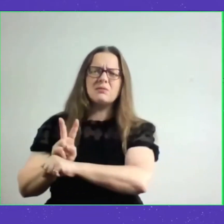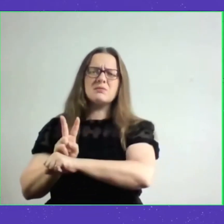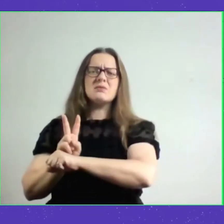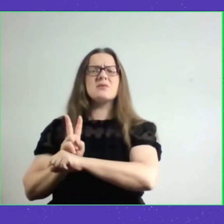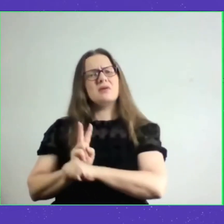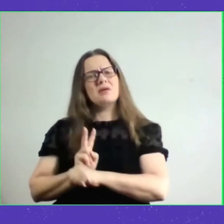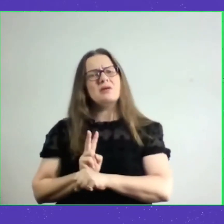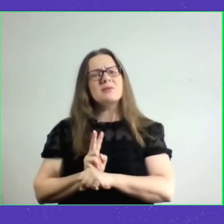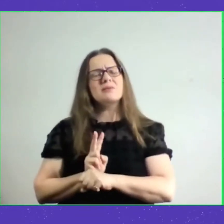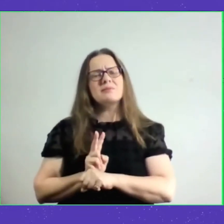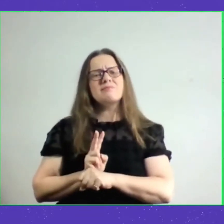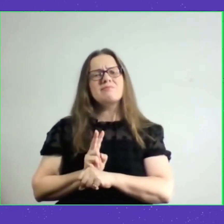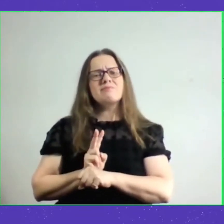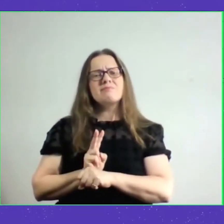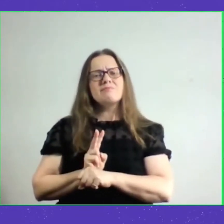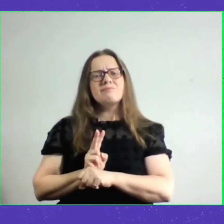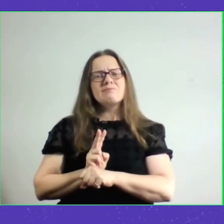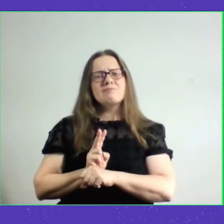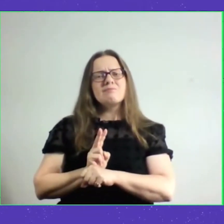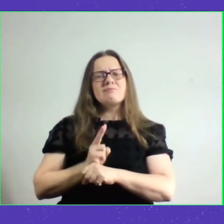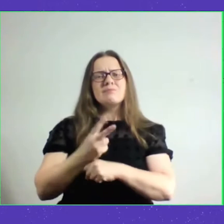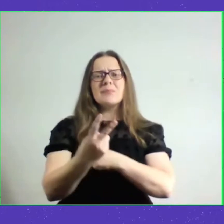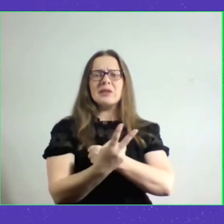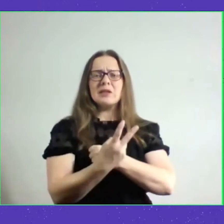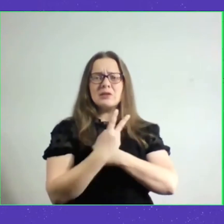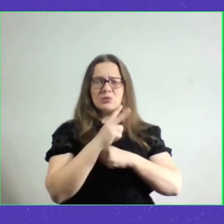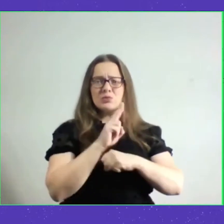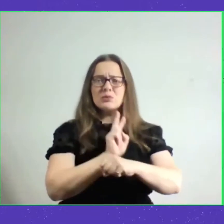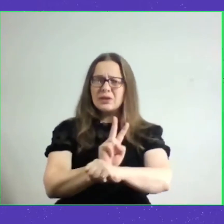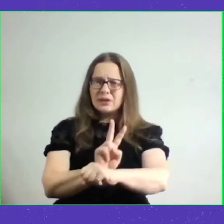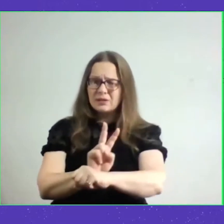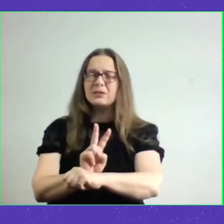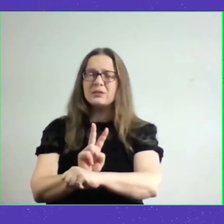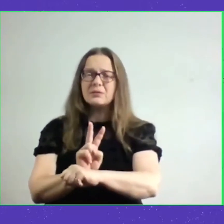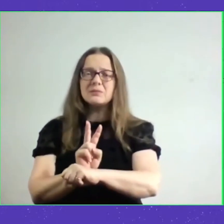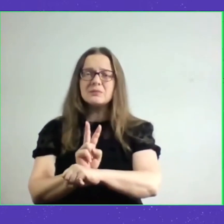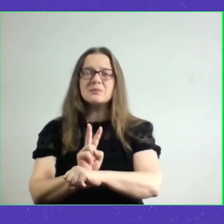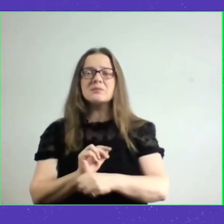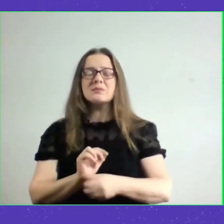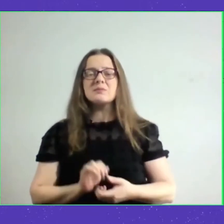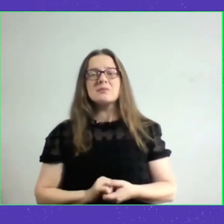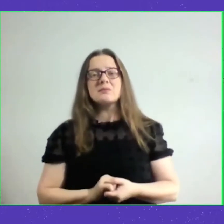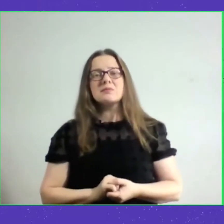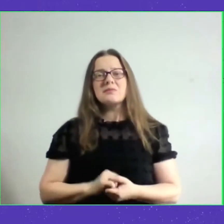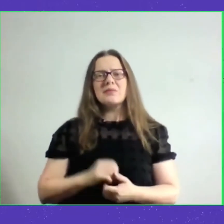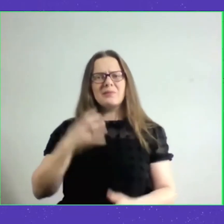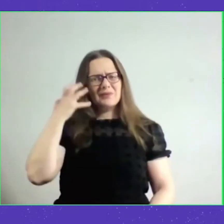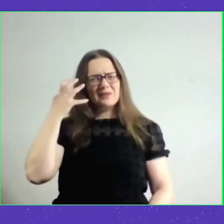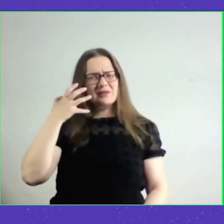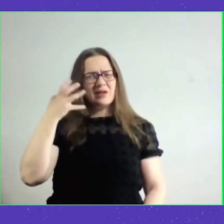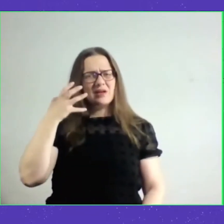ajuda mútua. Nós estamos nos ajudando. Não é uma mensagem.